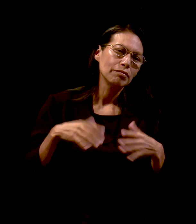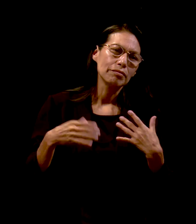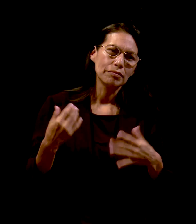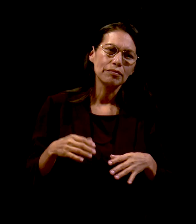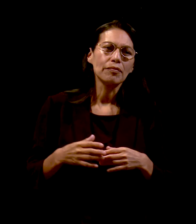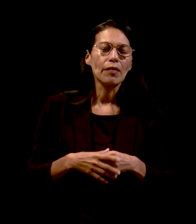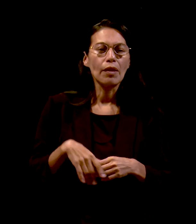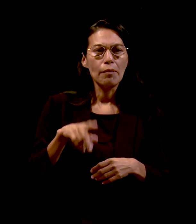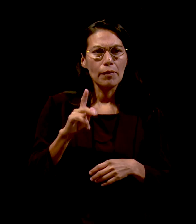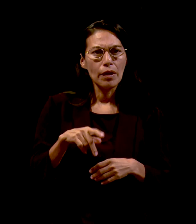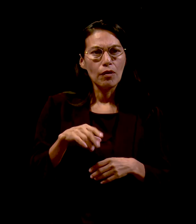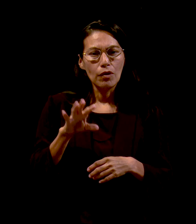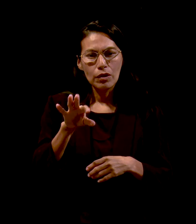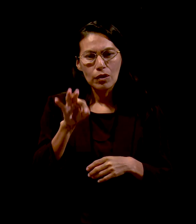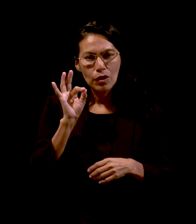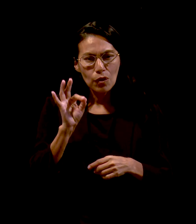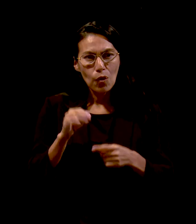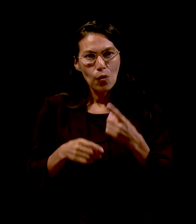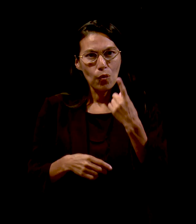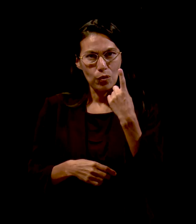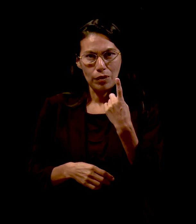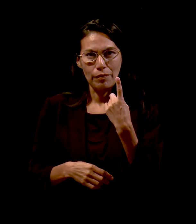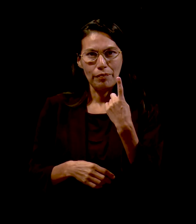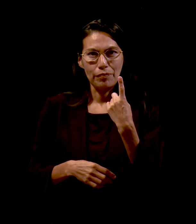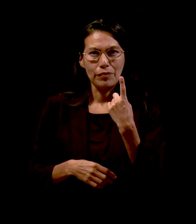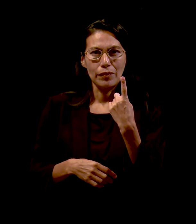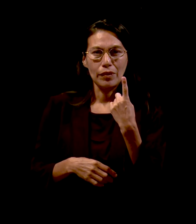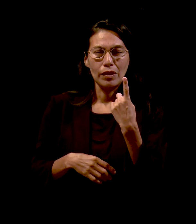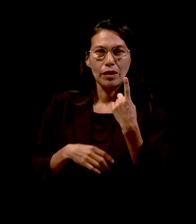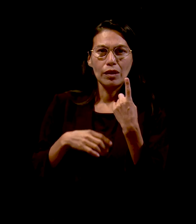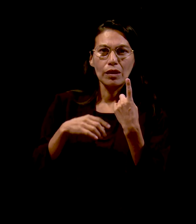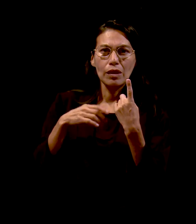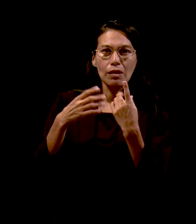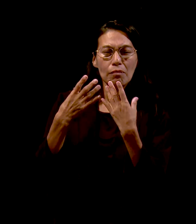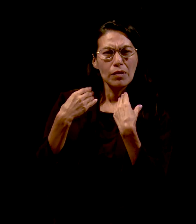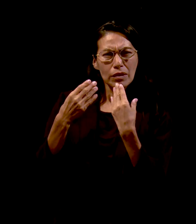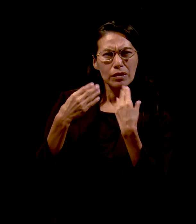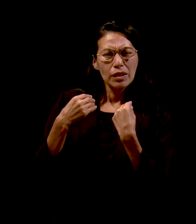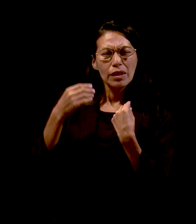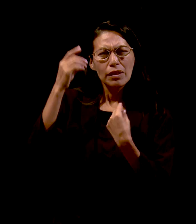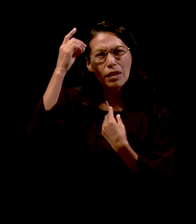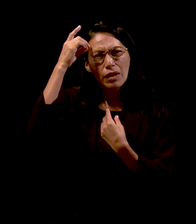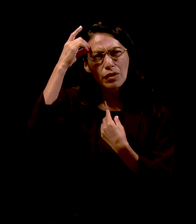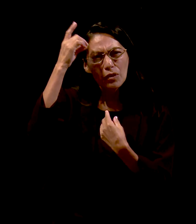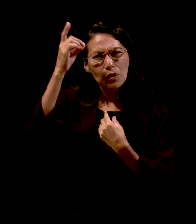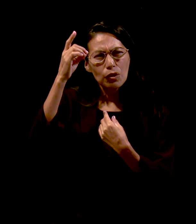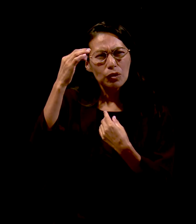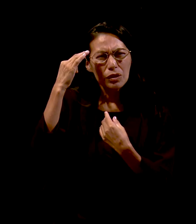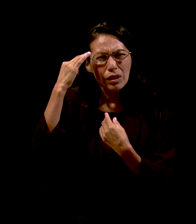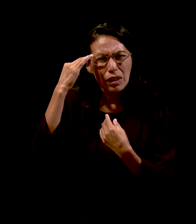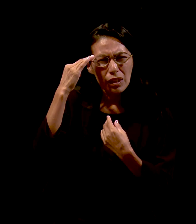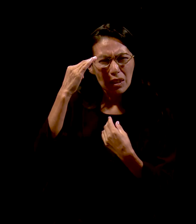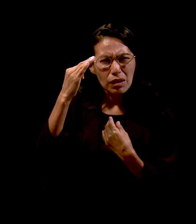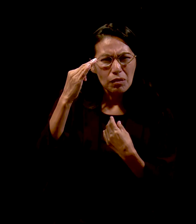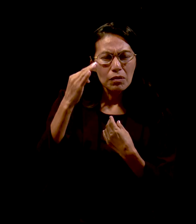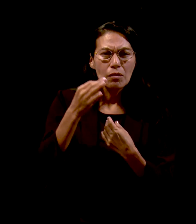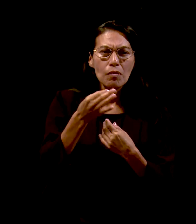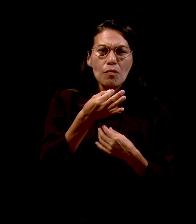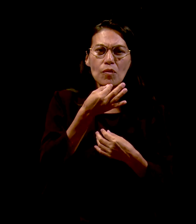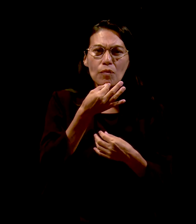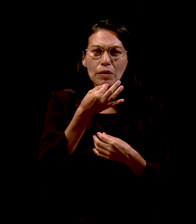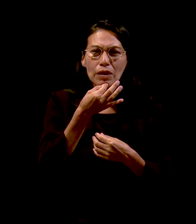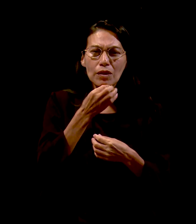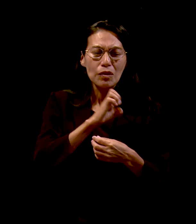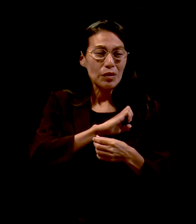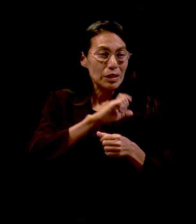me ha enseñado que dios tiene un tiempo especial para responder la oración no es nuestro tiempo es el tiempo de